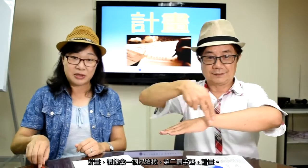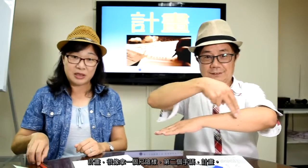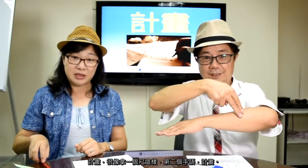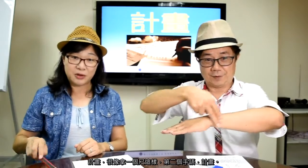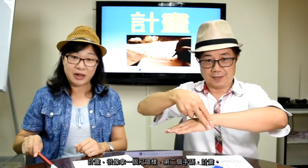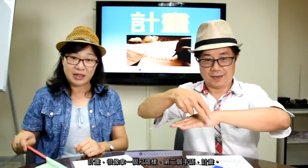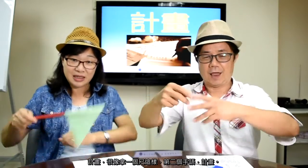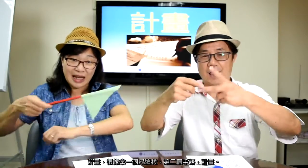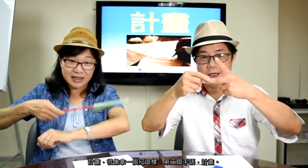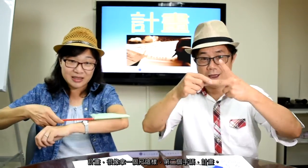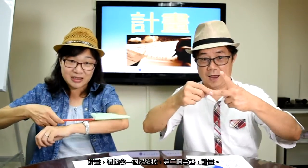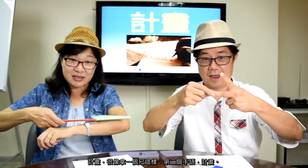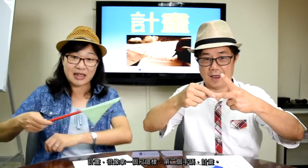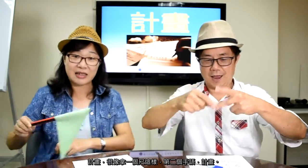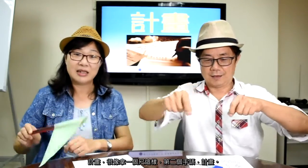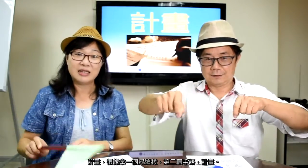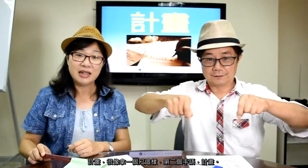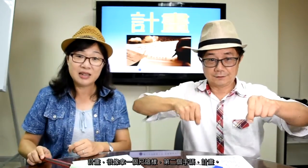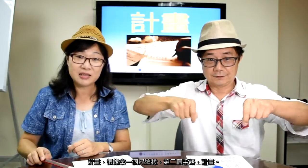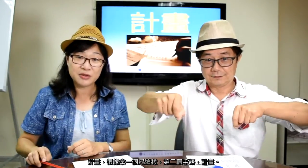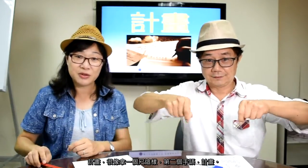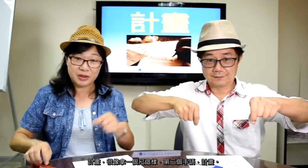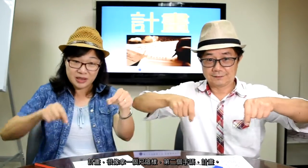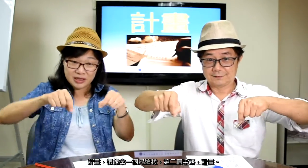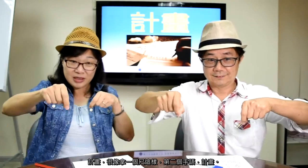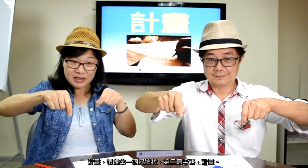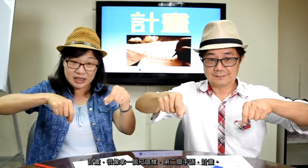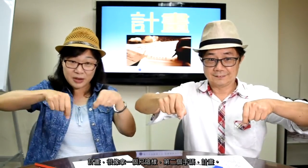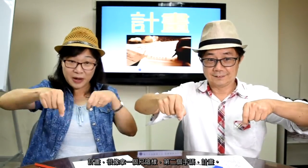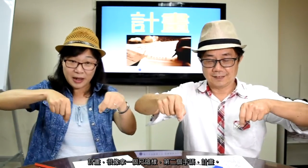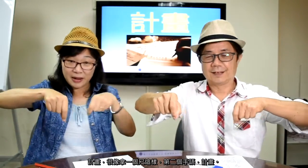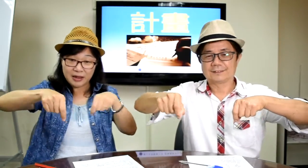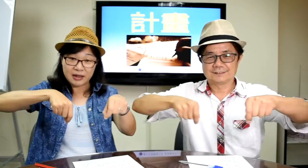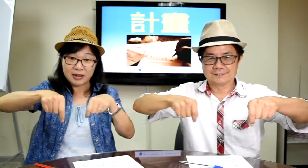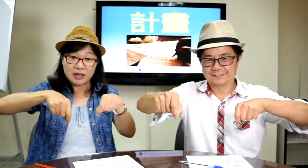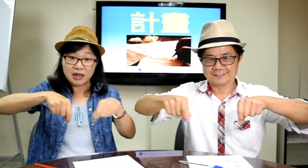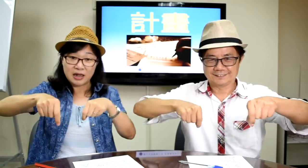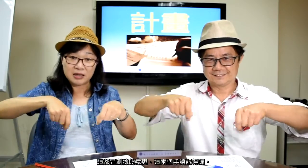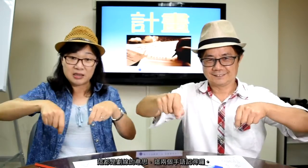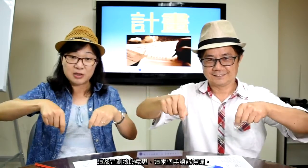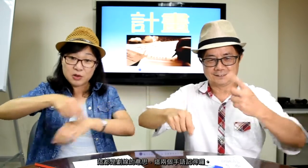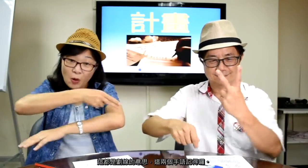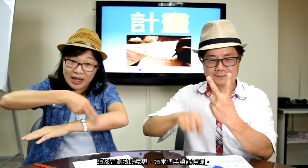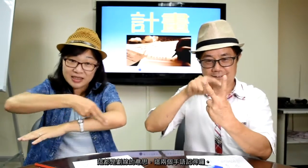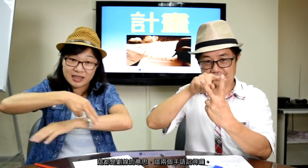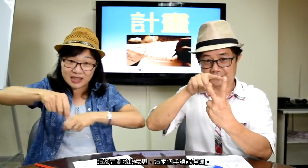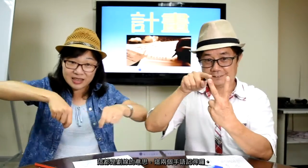计划，你像拿一个尺这样。第二个手语，计划，这都是划线的意